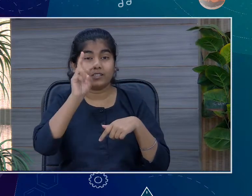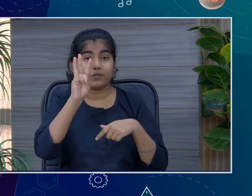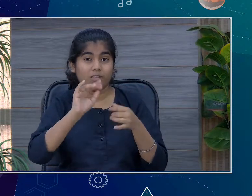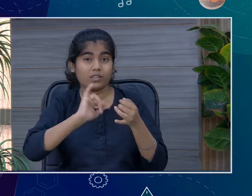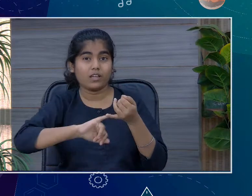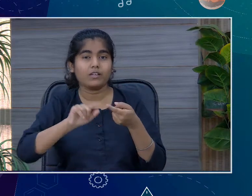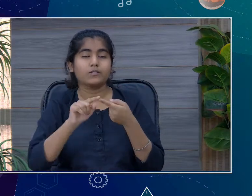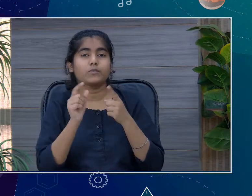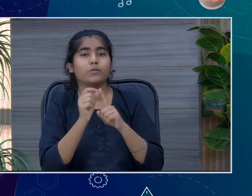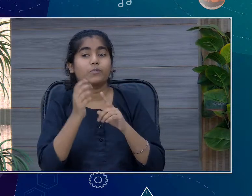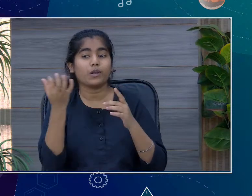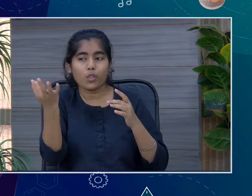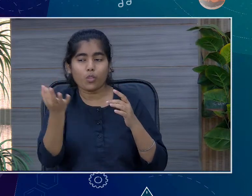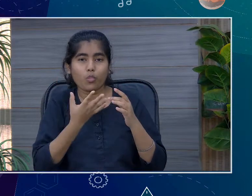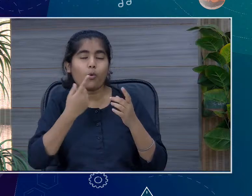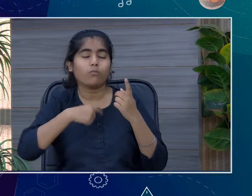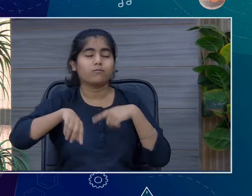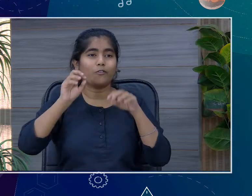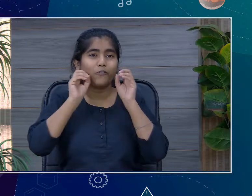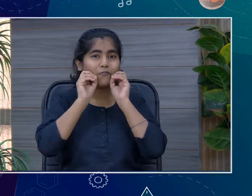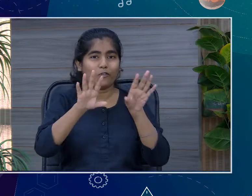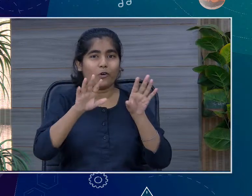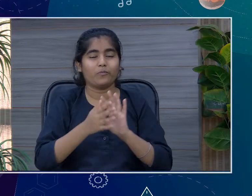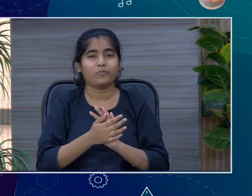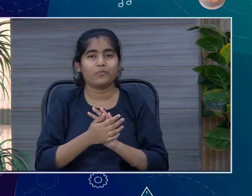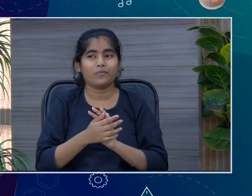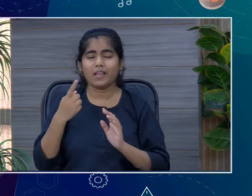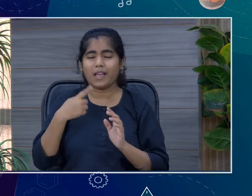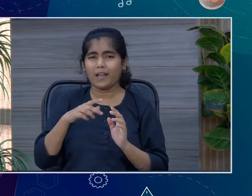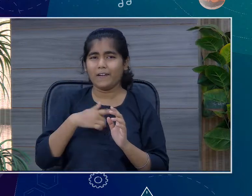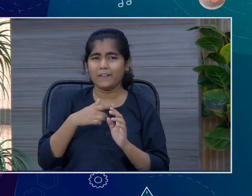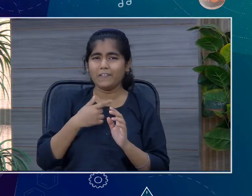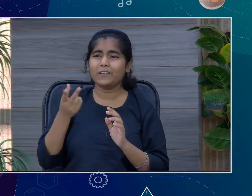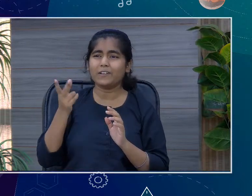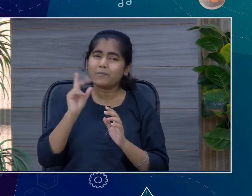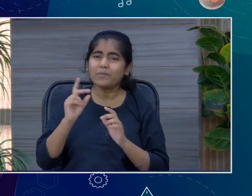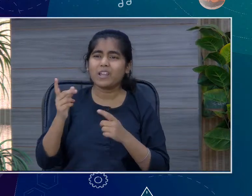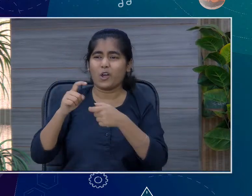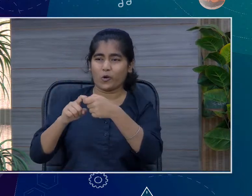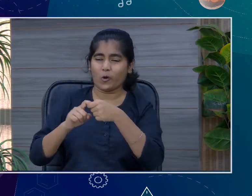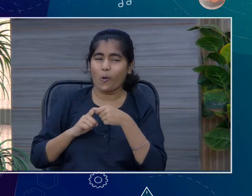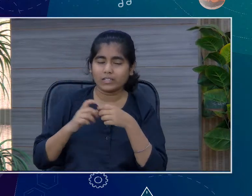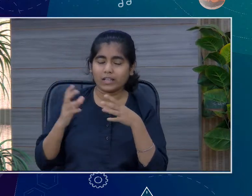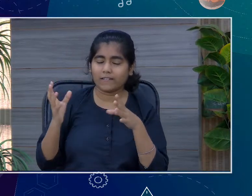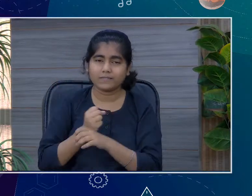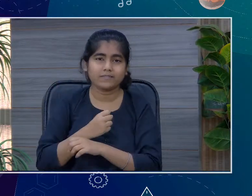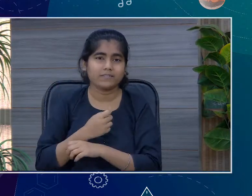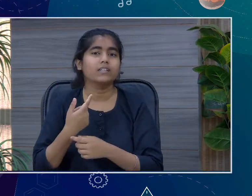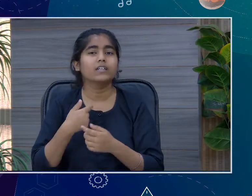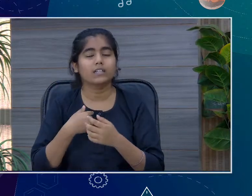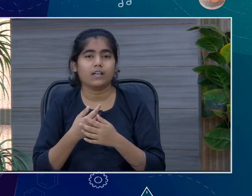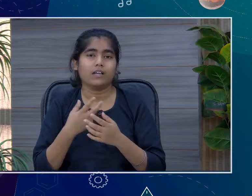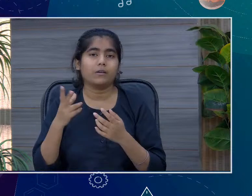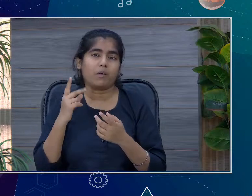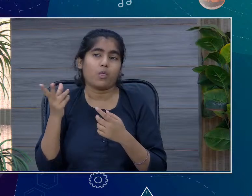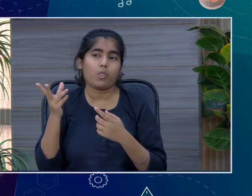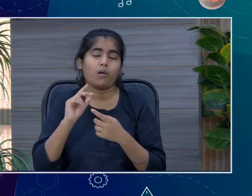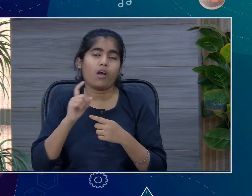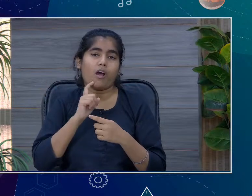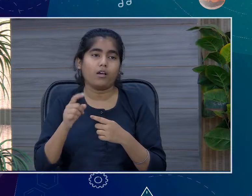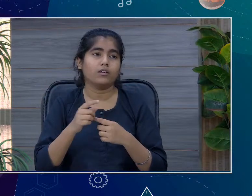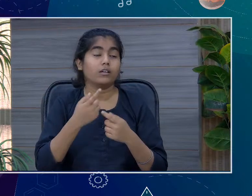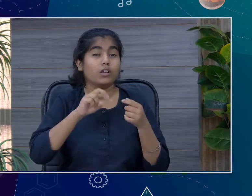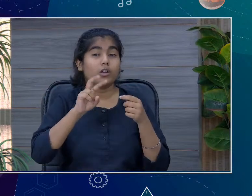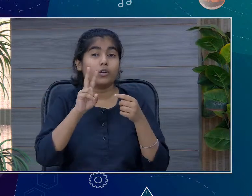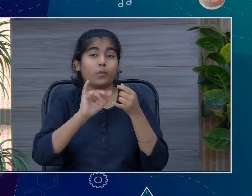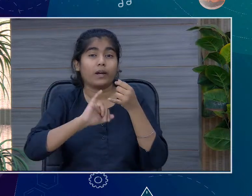के आने वाले हैं सबके लिए। आपने मेरा प्रश्न छीन लिया, एक्चुअली उसी पर आने वाला था। बिल्कुल, सांकेतिक भाषा दिवस 23 सितंबर को हम मनाने वाले हैं, तो चलिए जल्दी से